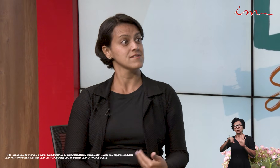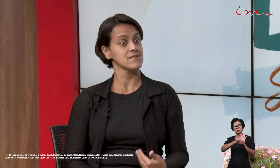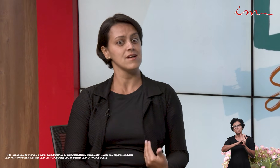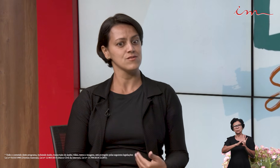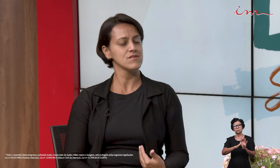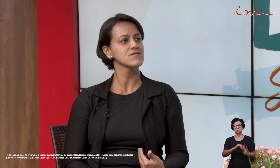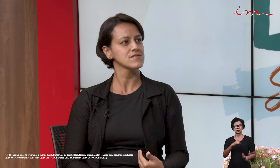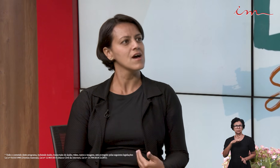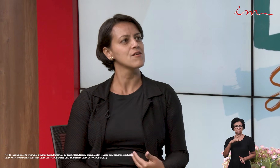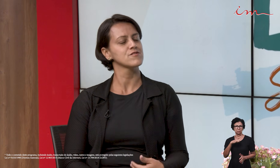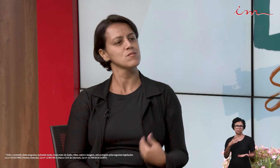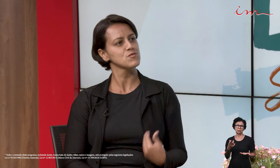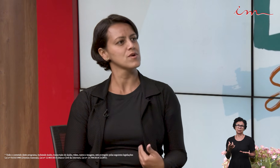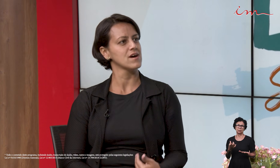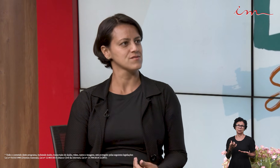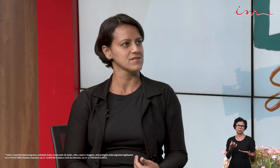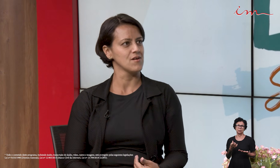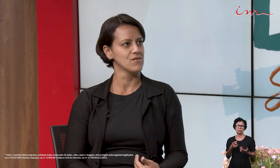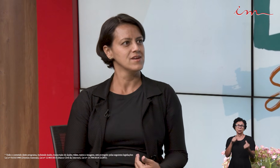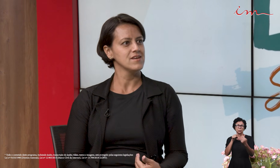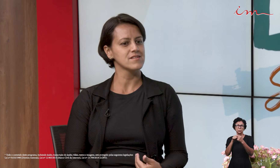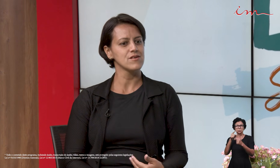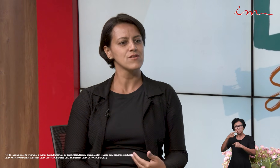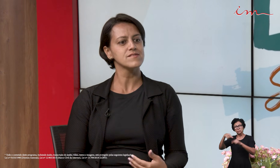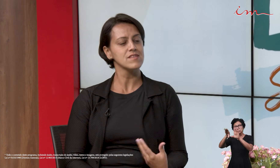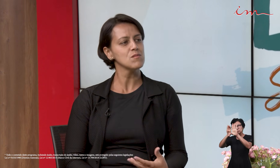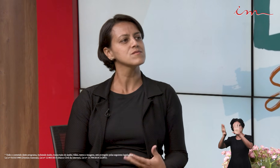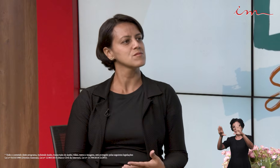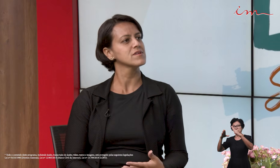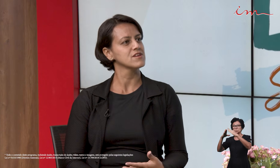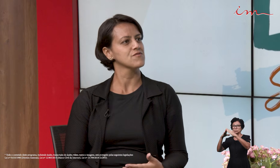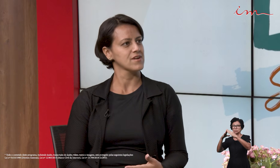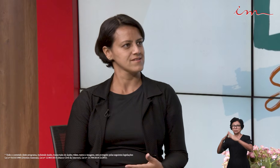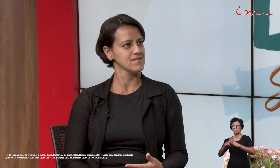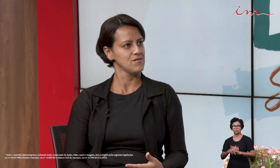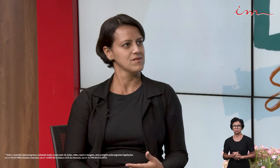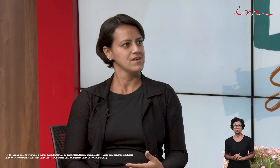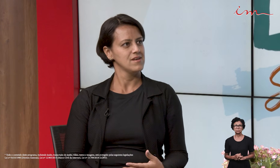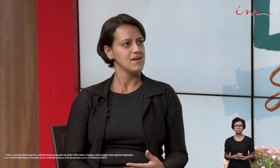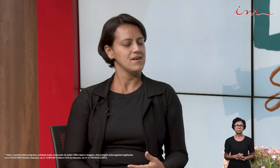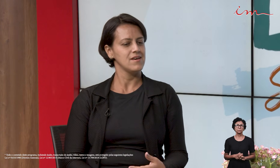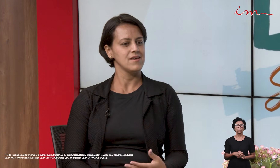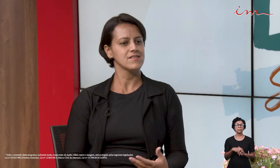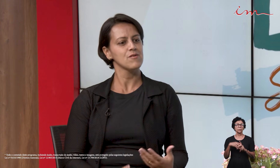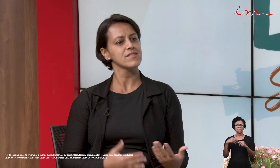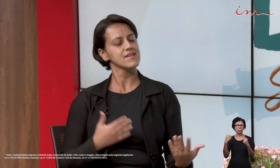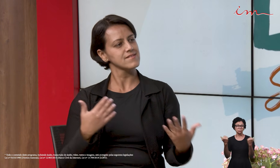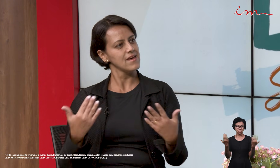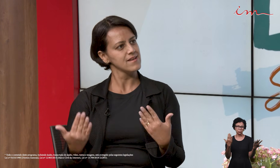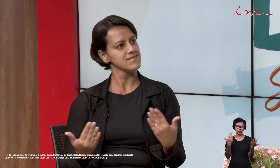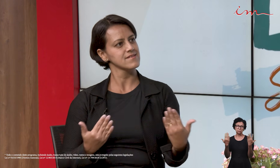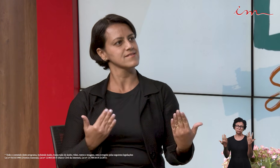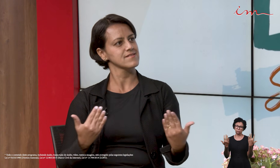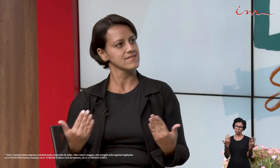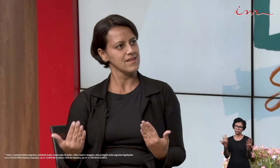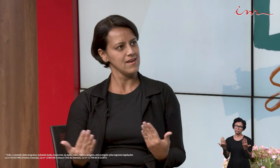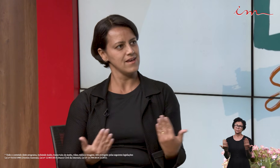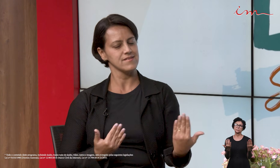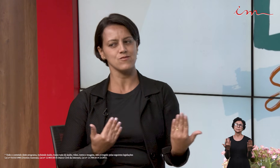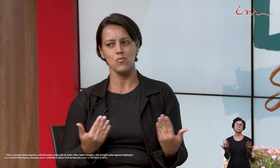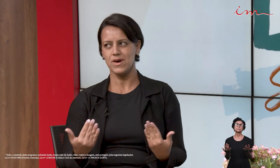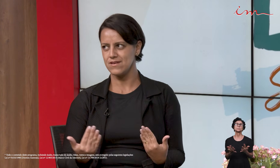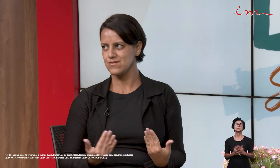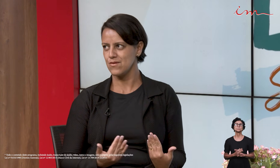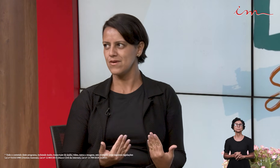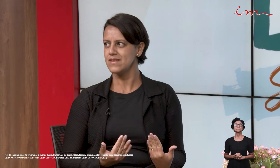São cidadãos do céu, nós vamos morar no céu. Então, nós temos uma identificação. Então, é trazer